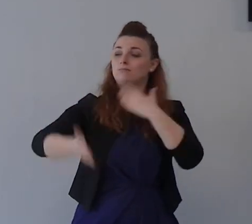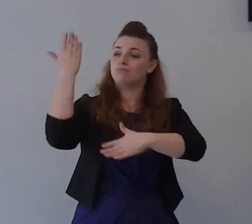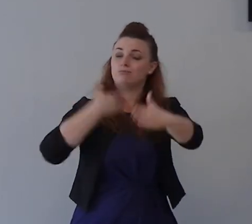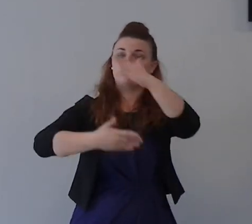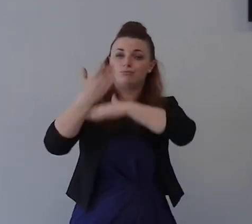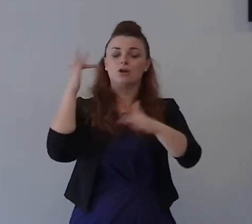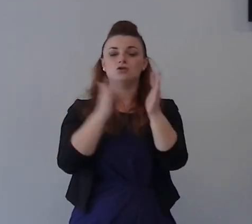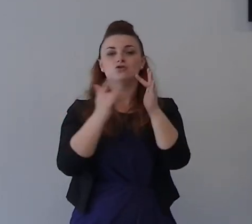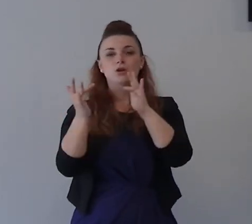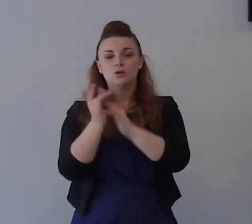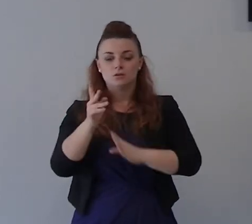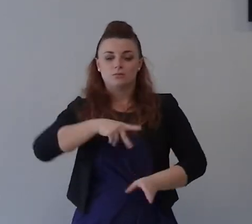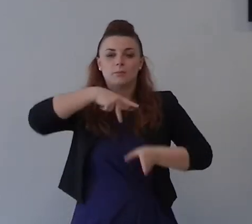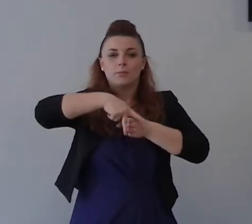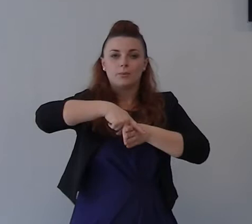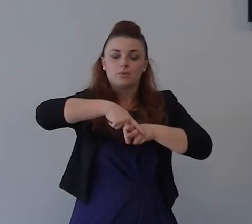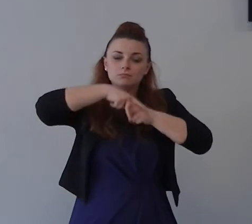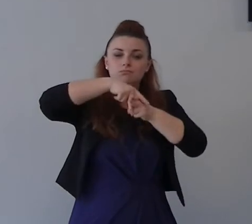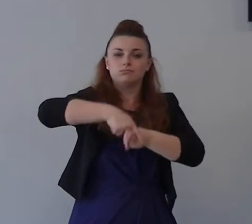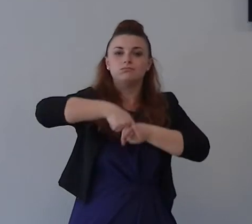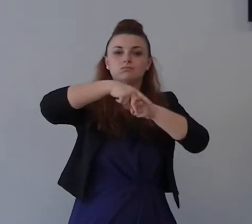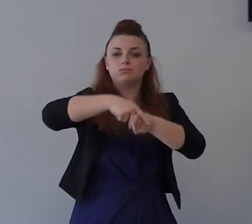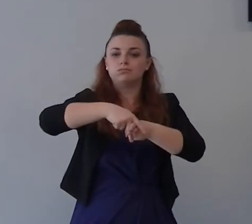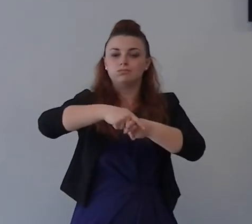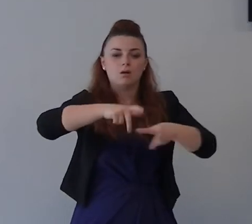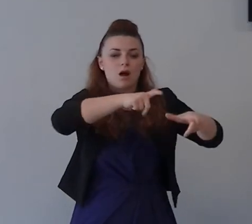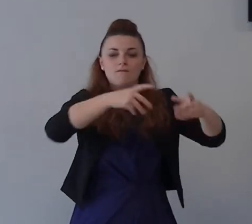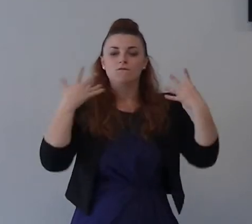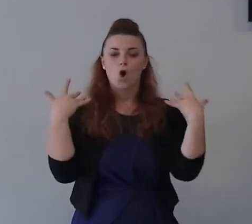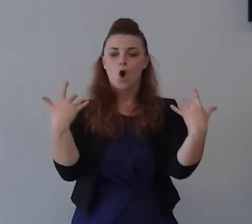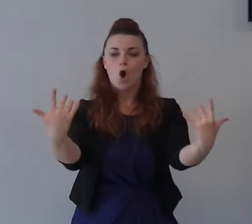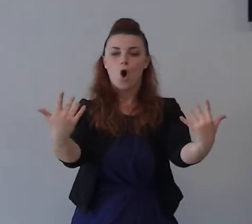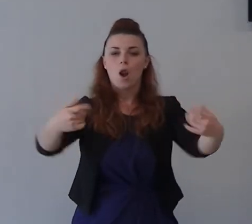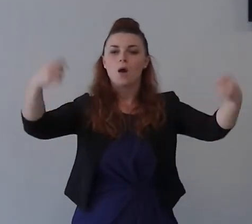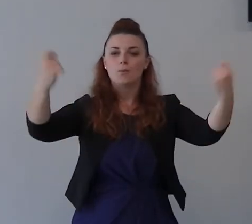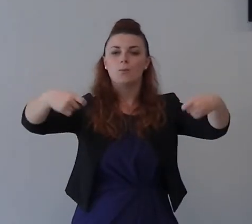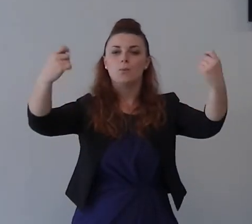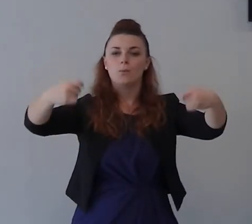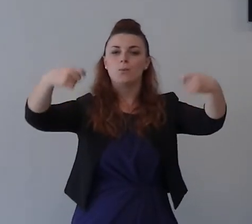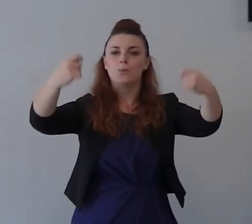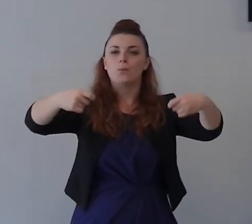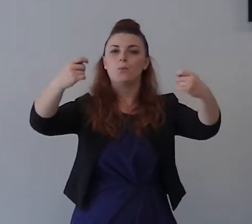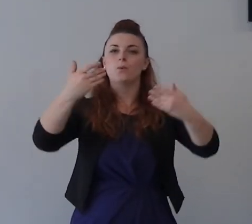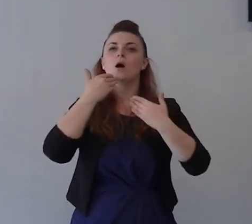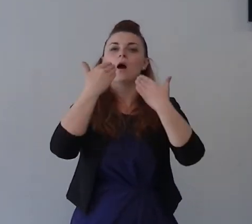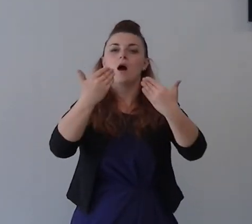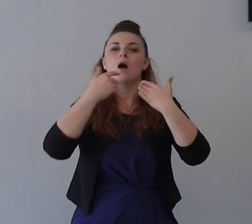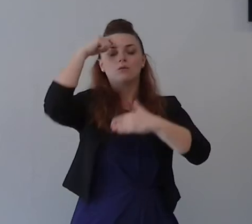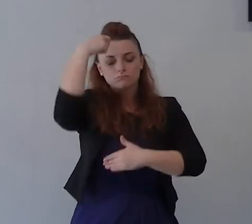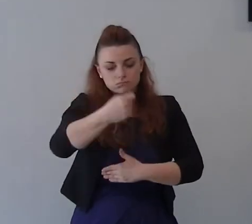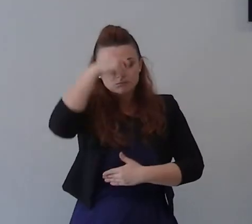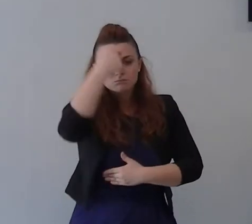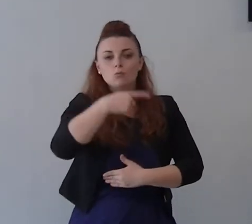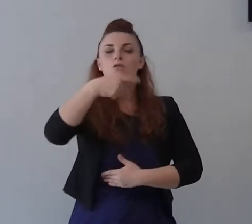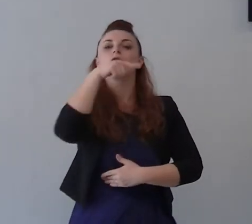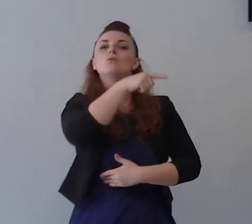e tutti quanti hanno agitato le palme e dicevano alleluia, osanna a colui che viene nel nome del Signore?